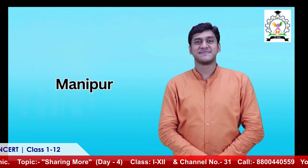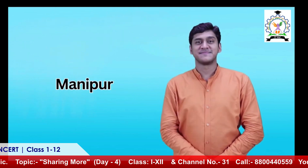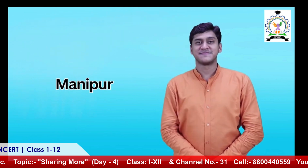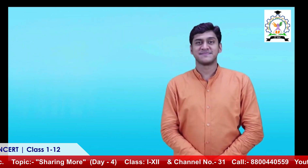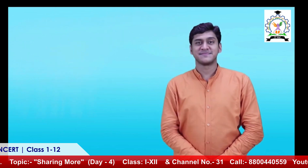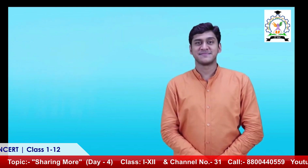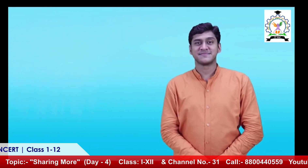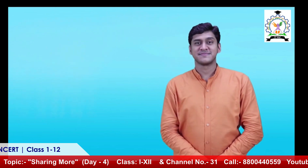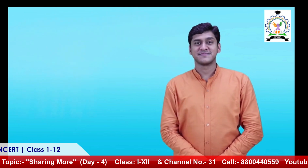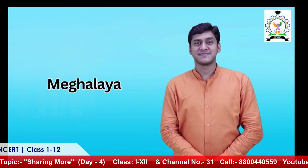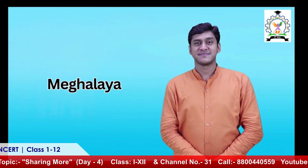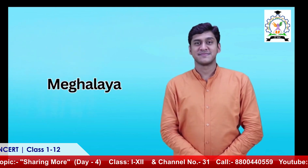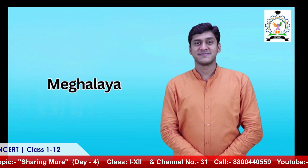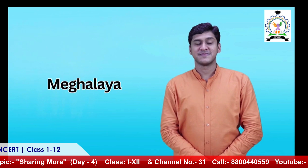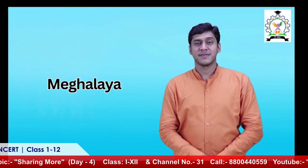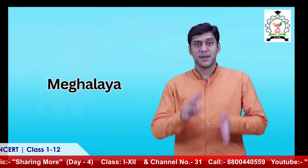मणिपुर,